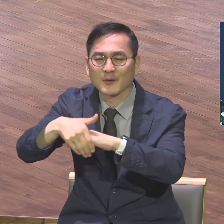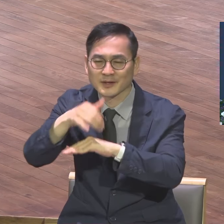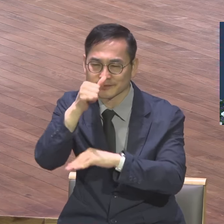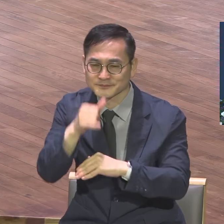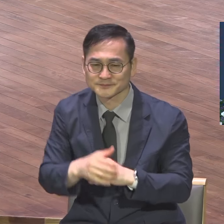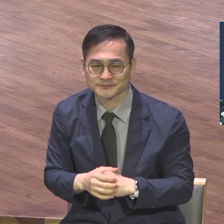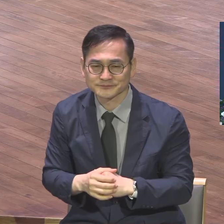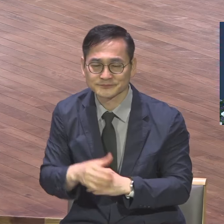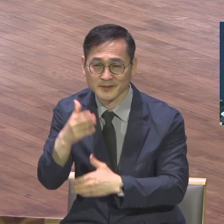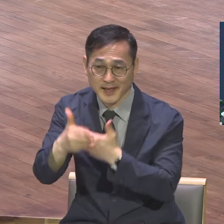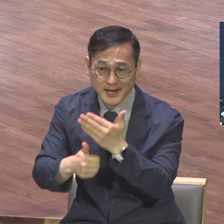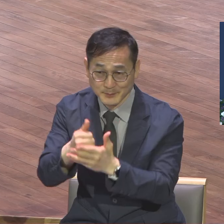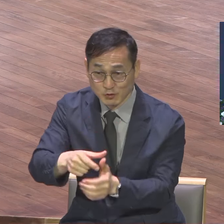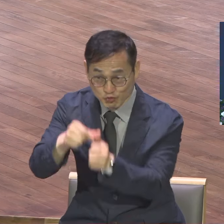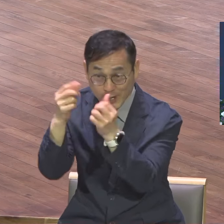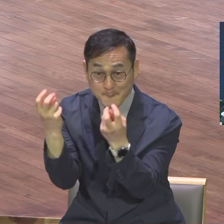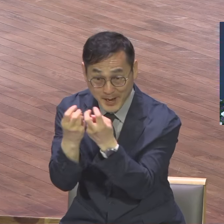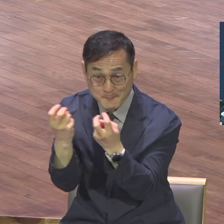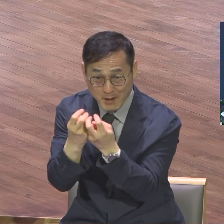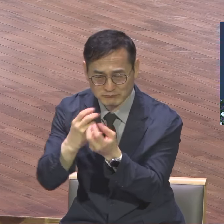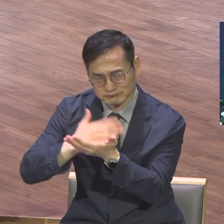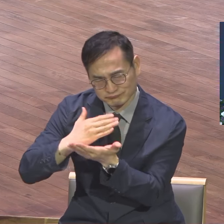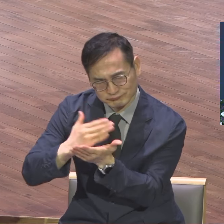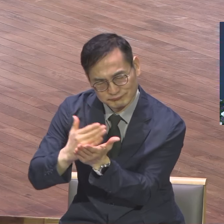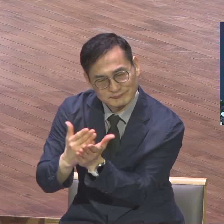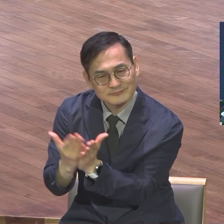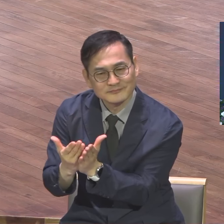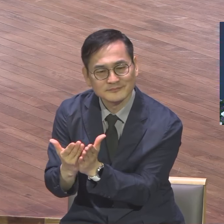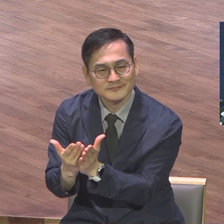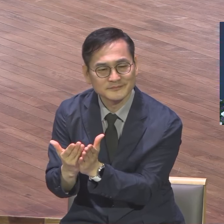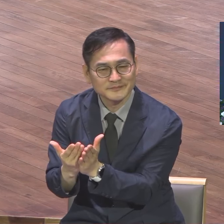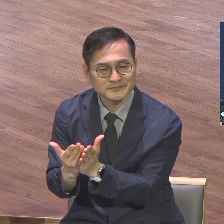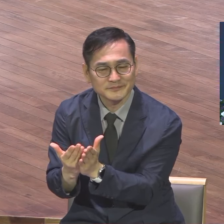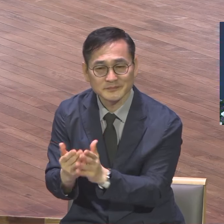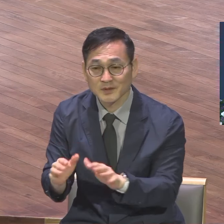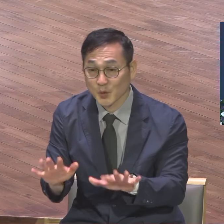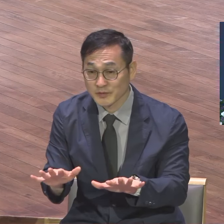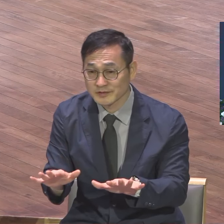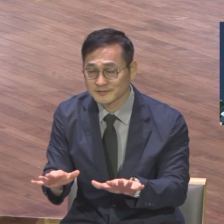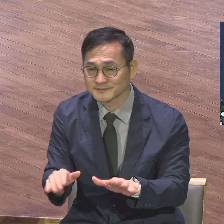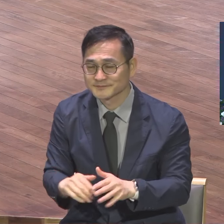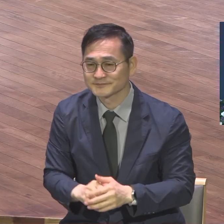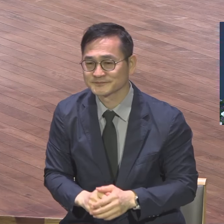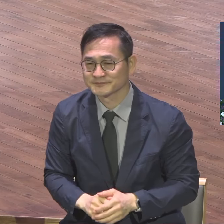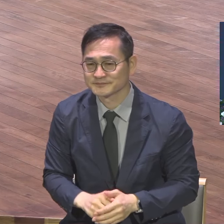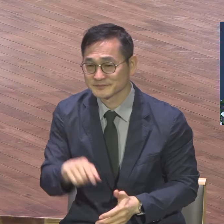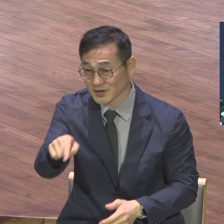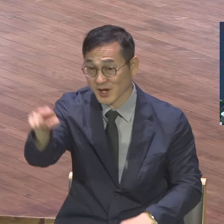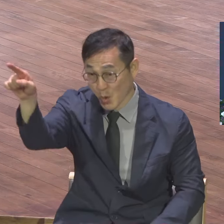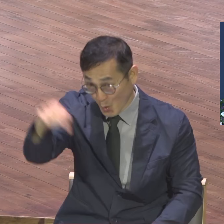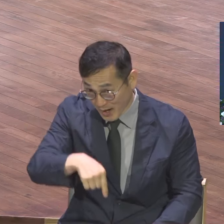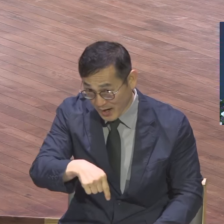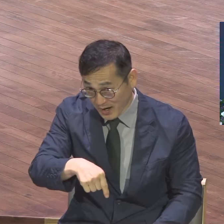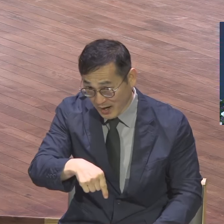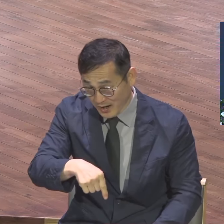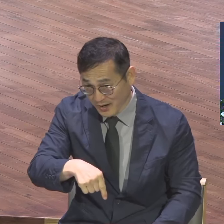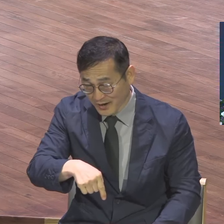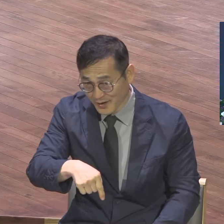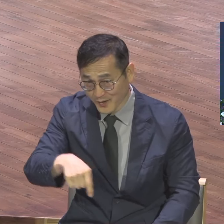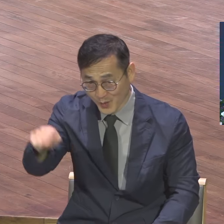하나님의 구원의 방법은 여러 방법이 있는데 오늘 여러분이 이 자리에 오게 된 그